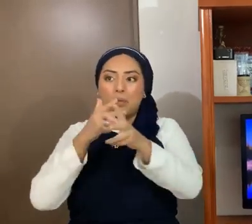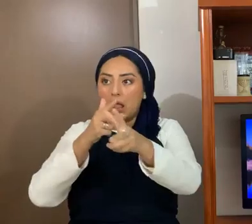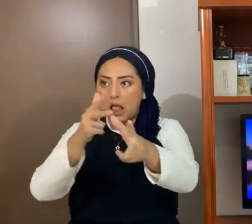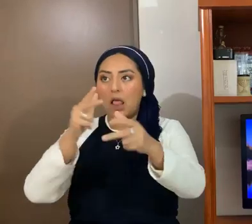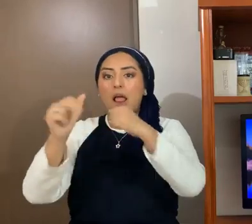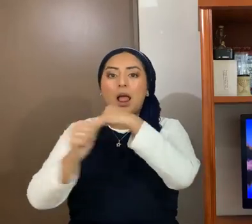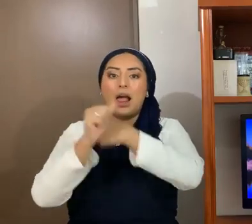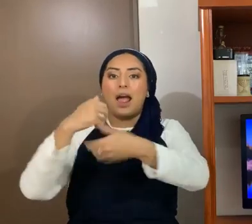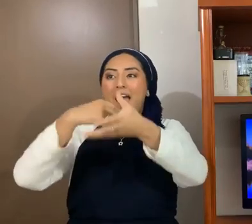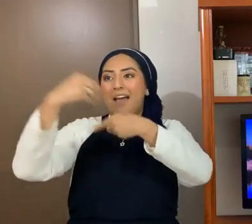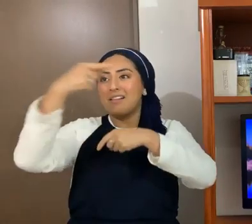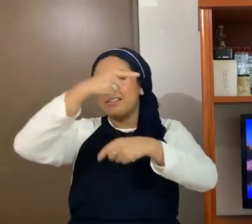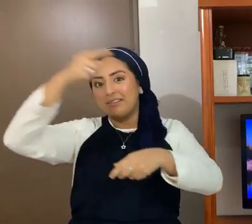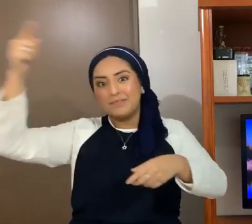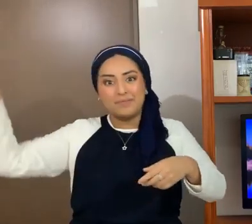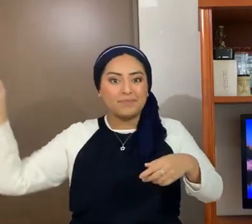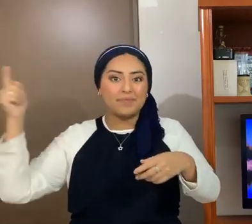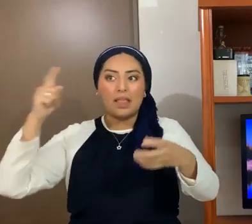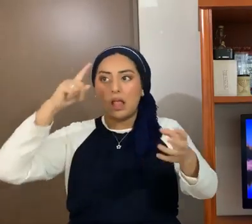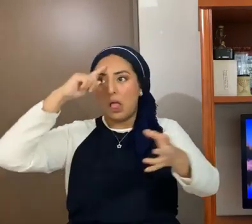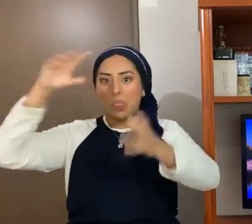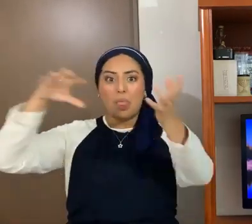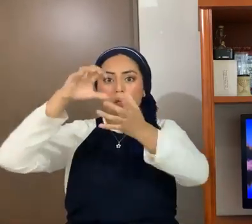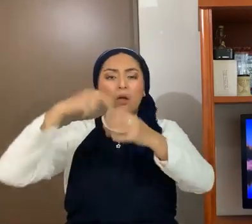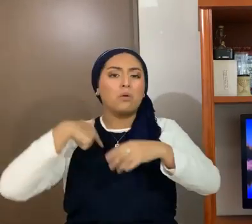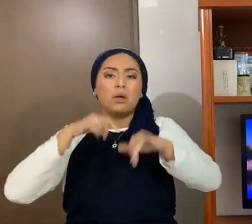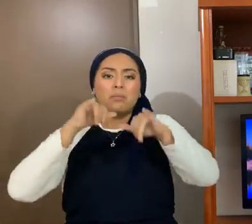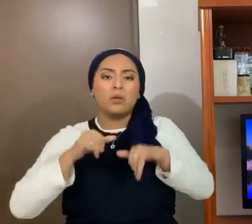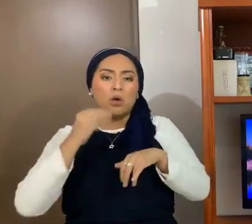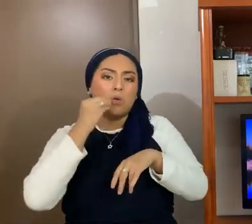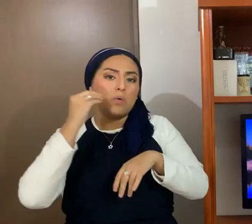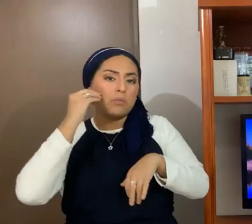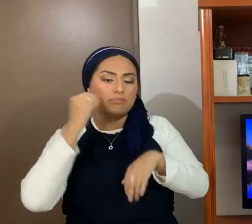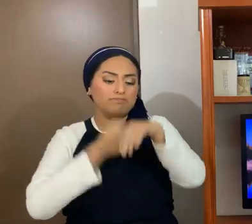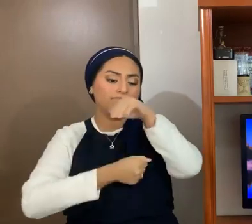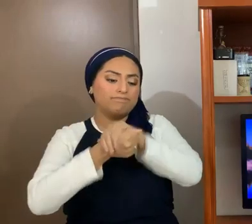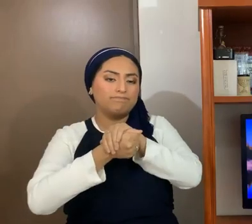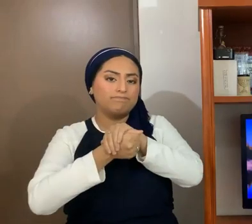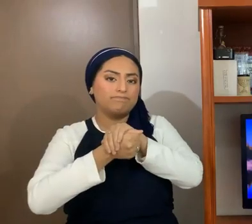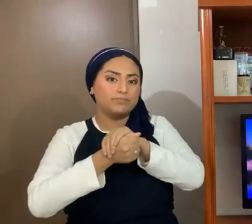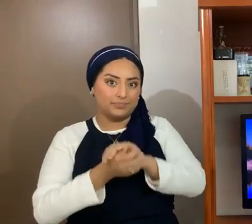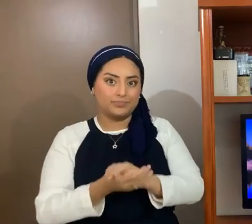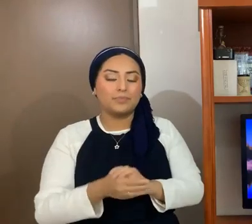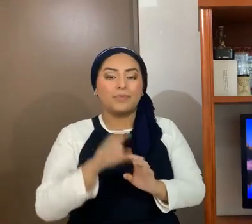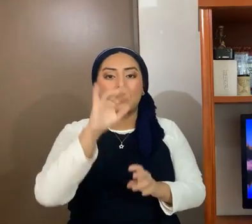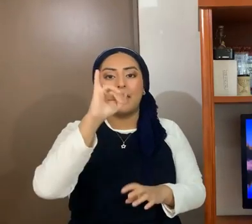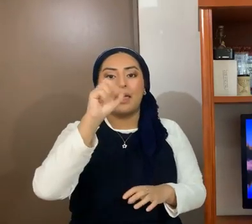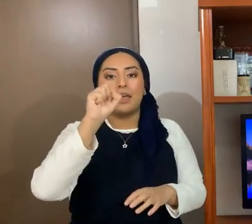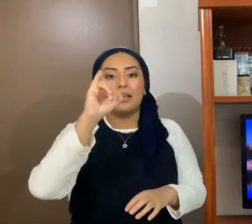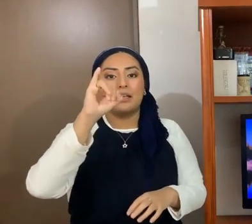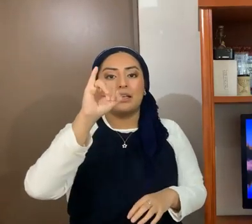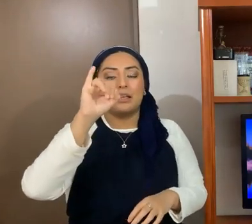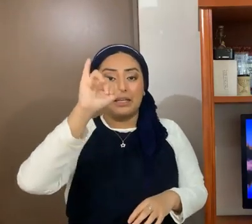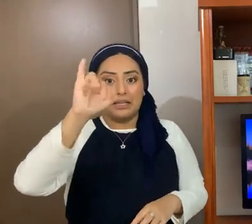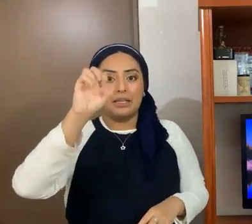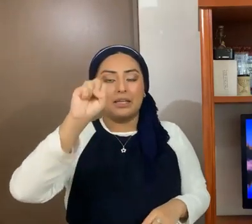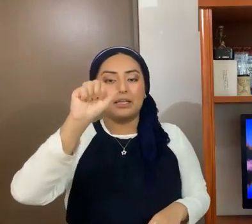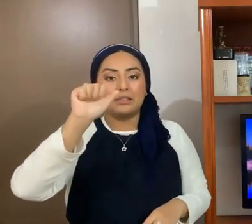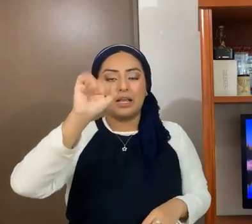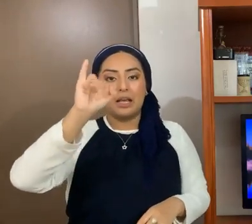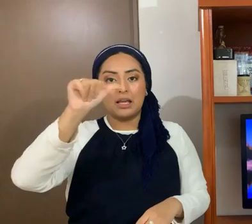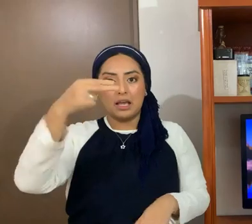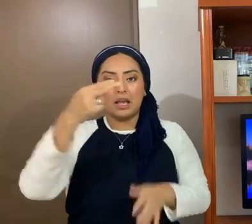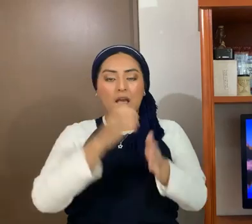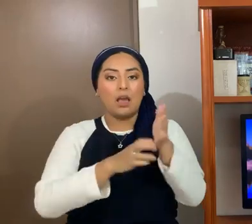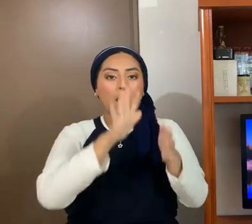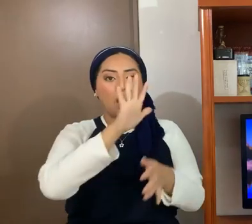de la violencia, del desenfreno y de muchas otras cosas más. Vamos a Isaías 58. Esto es bueno